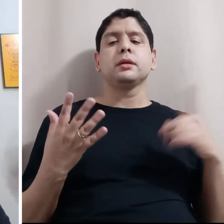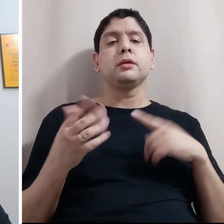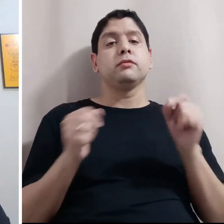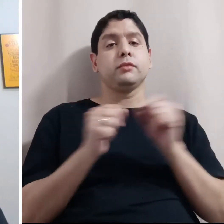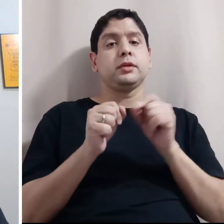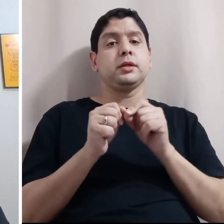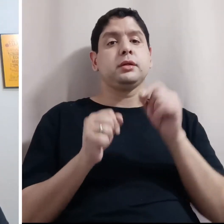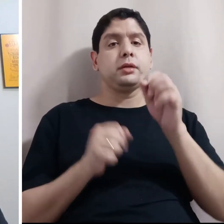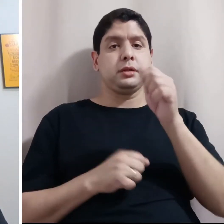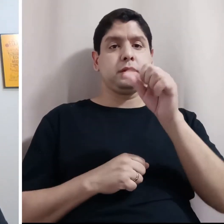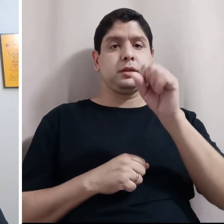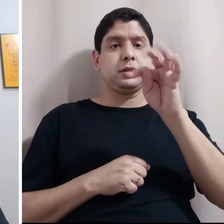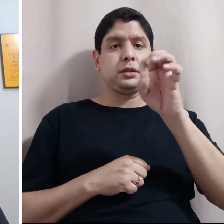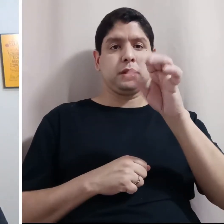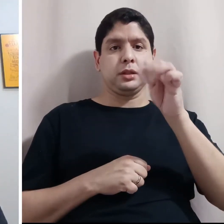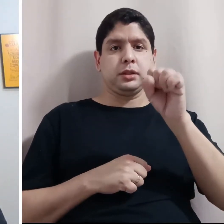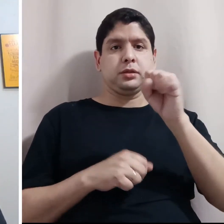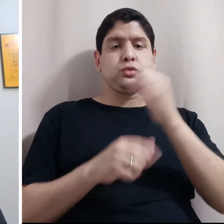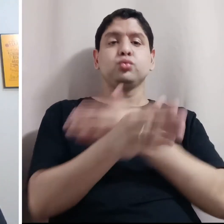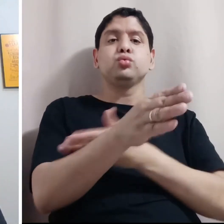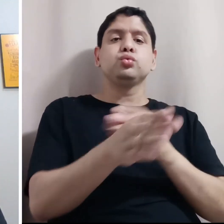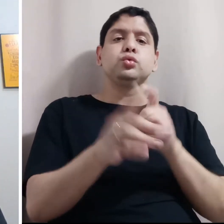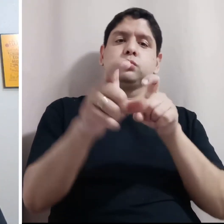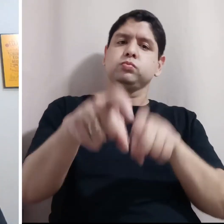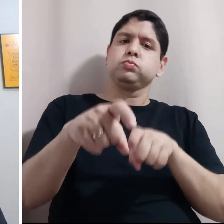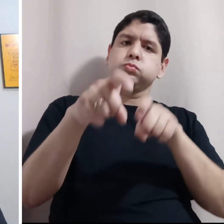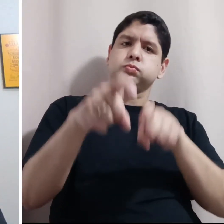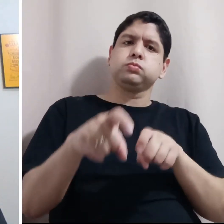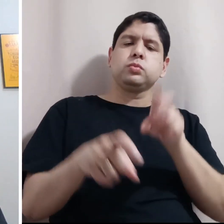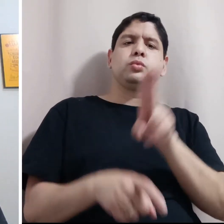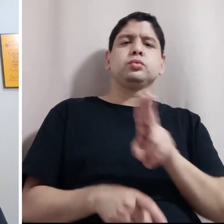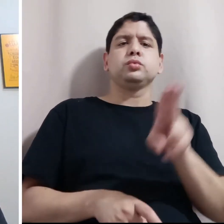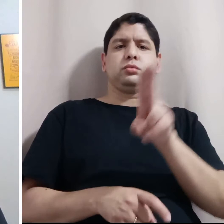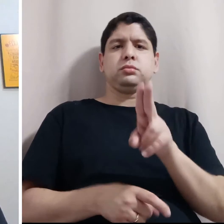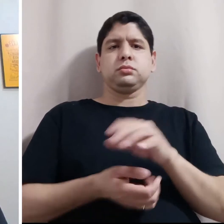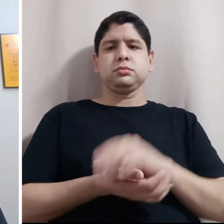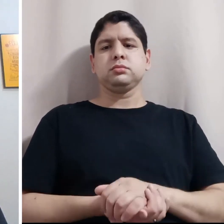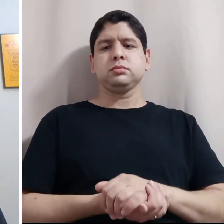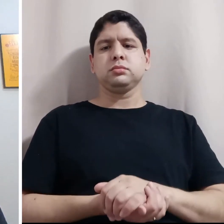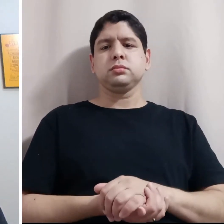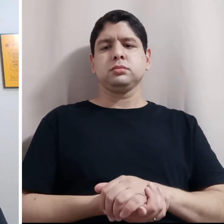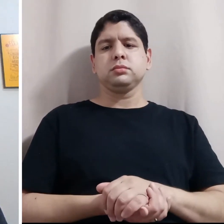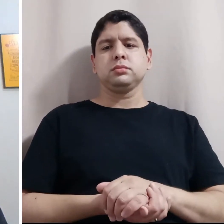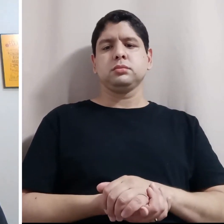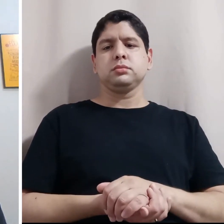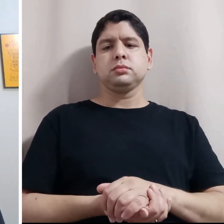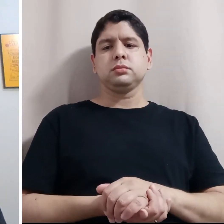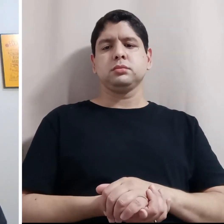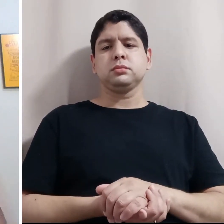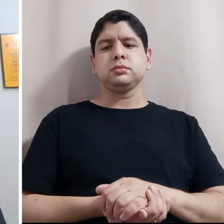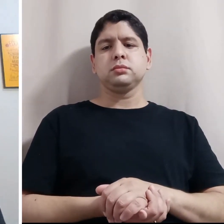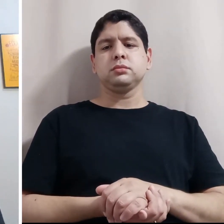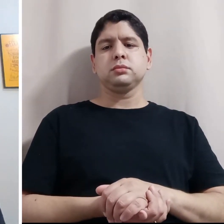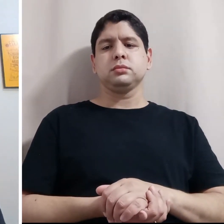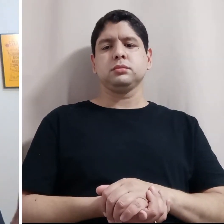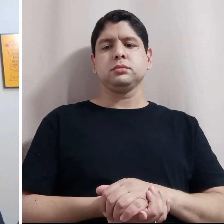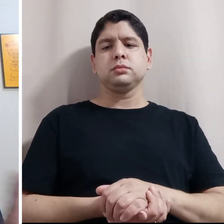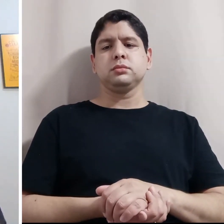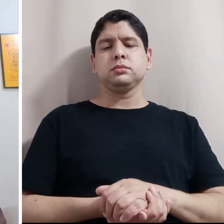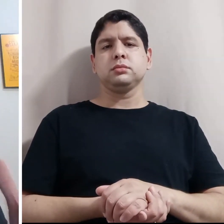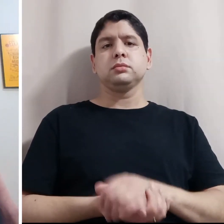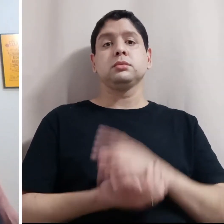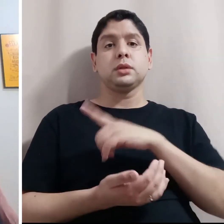né? Praticavam agricultura. A agricultura, né? Era praticada, no caso, por exemplo,